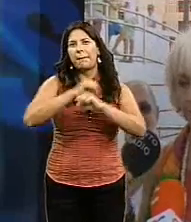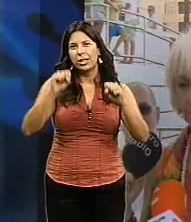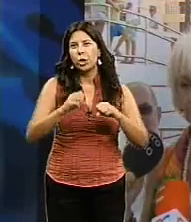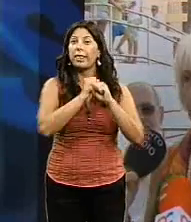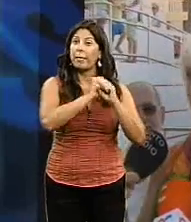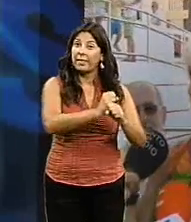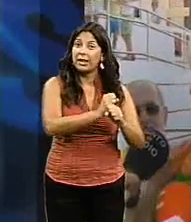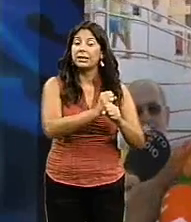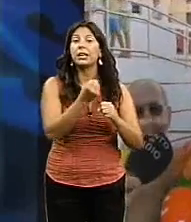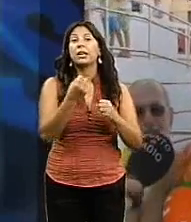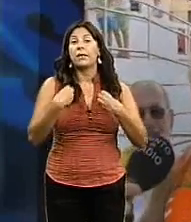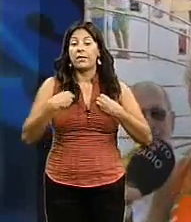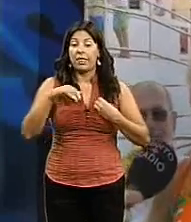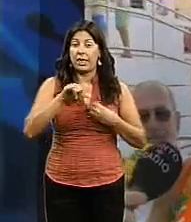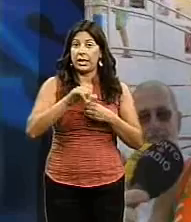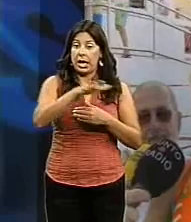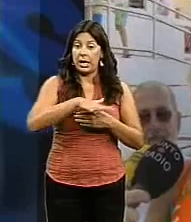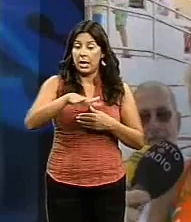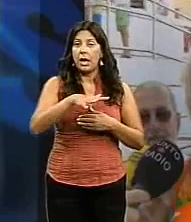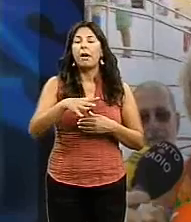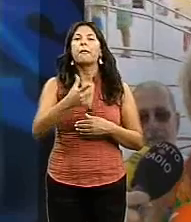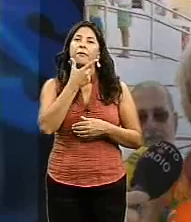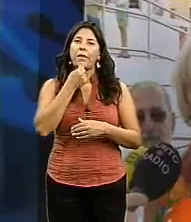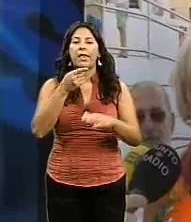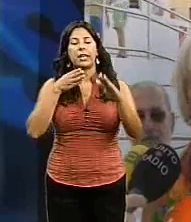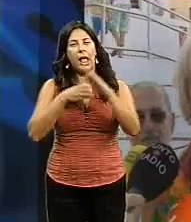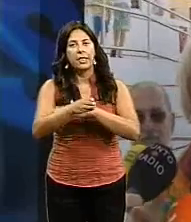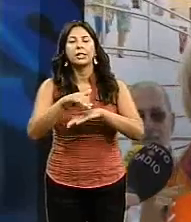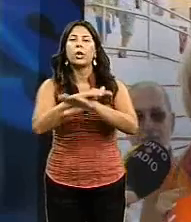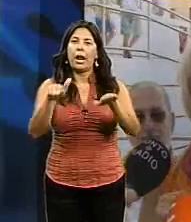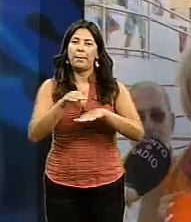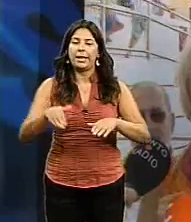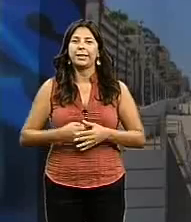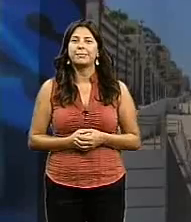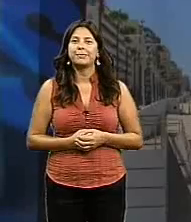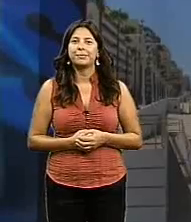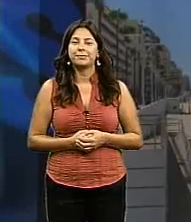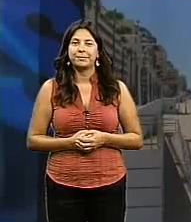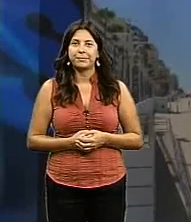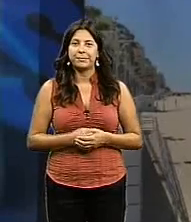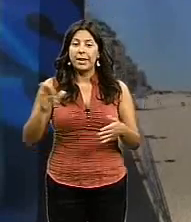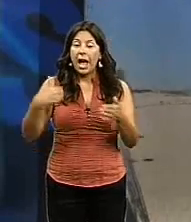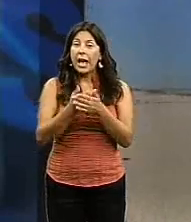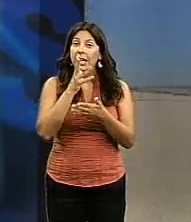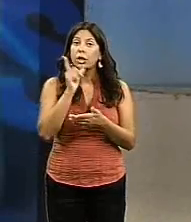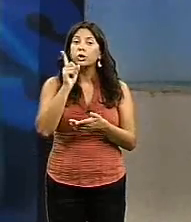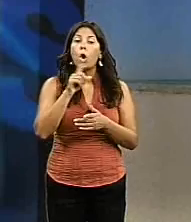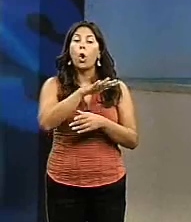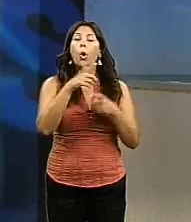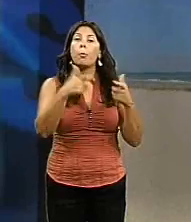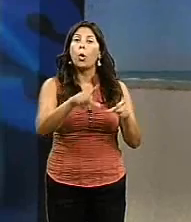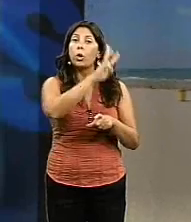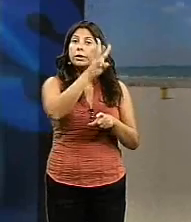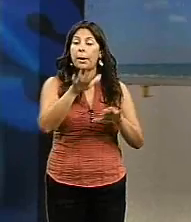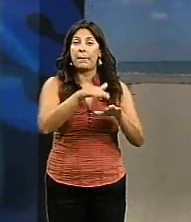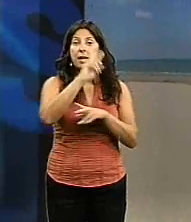con dependencia que viven por el entorno tengan una mayor facilidad para llegar a la playa. Hasta el momento, solo el módulo 3 de la playa